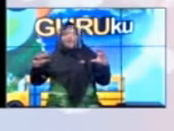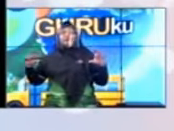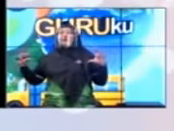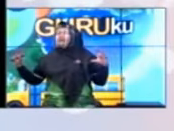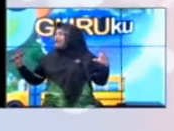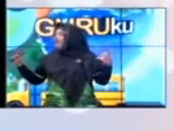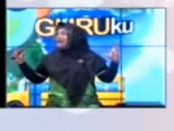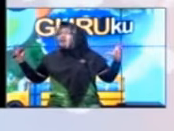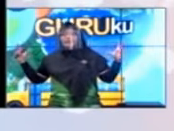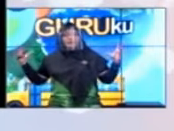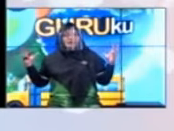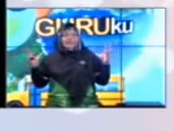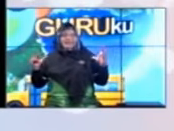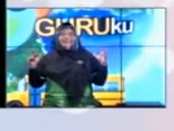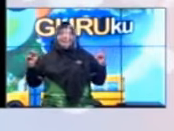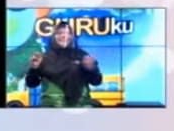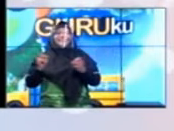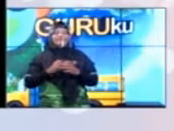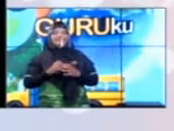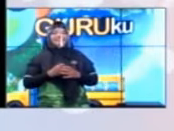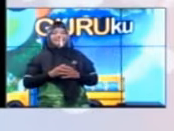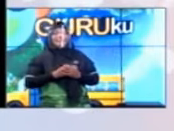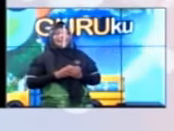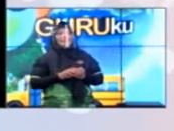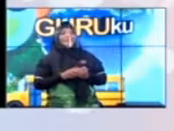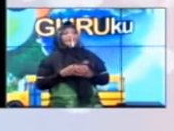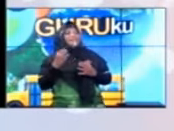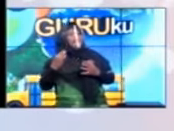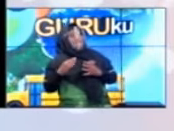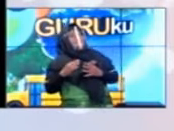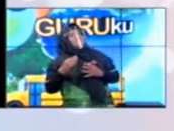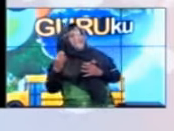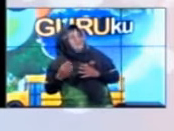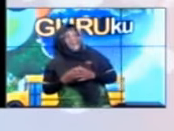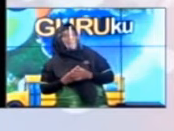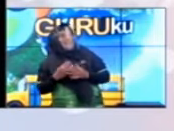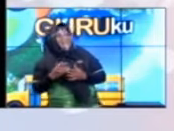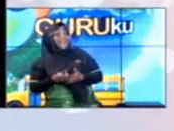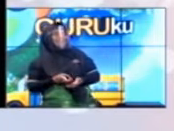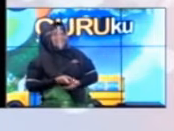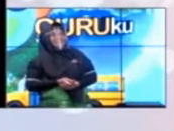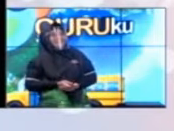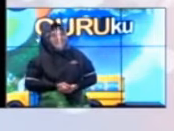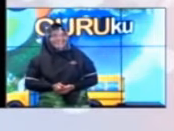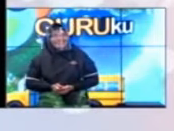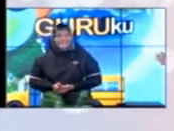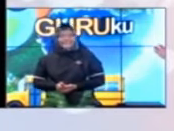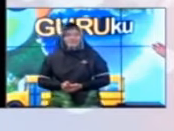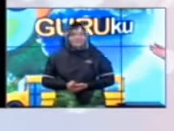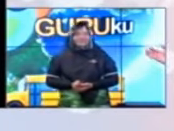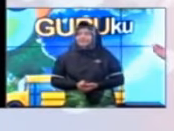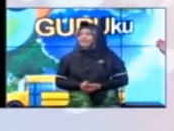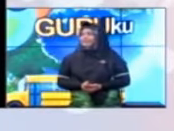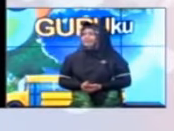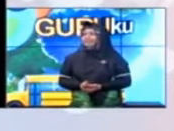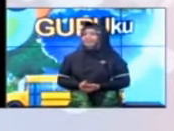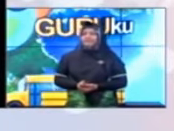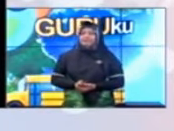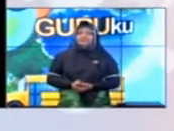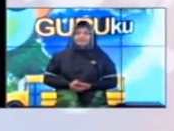gerak dominan ini akan dikombinasikan akhirnya menjadi gerakan melompat menggunakan awalan. Ya, itu tadi ini